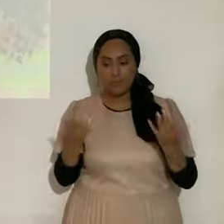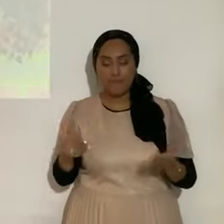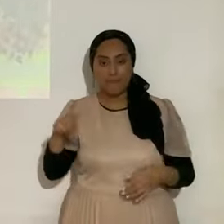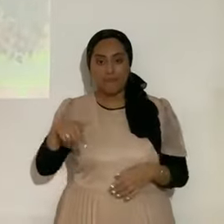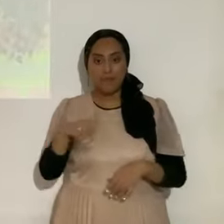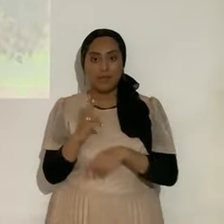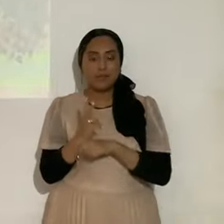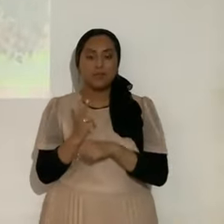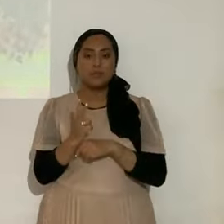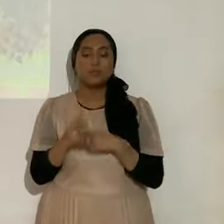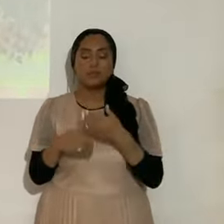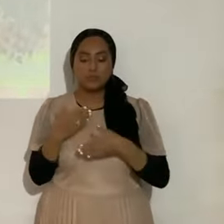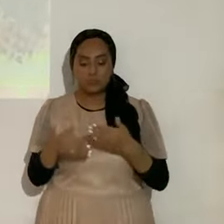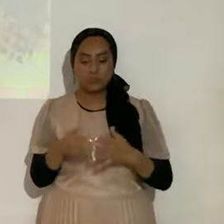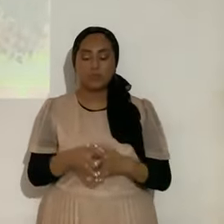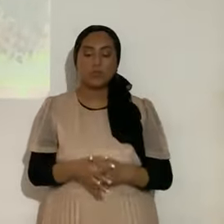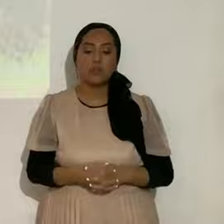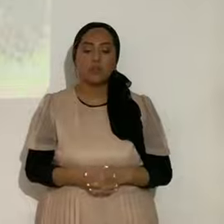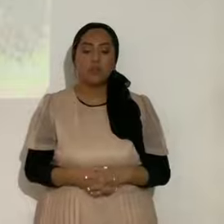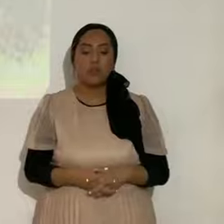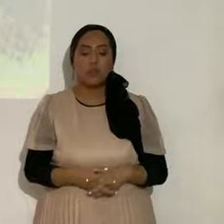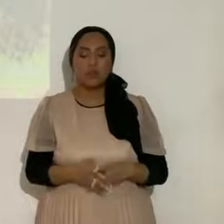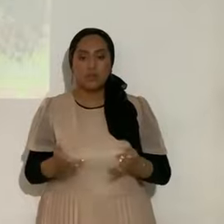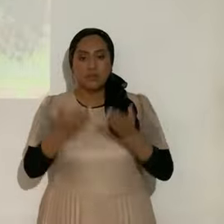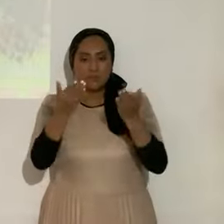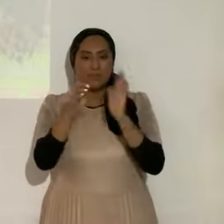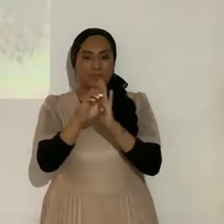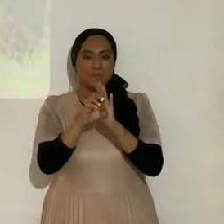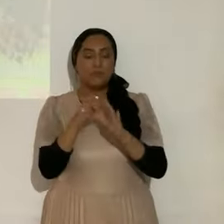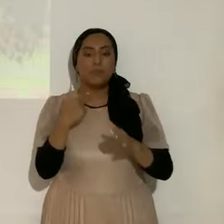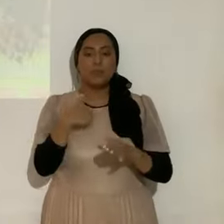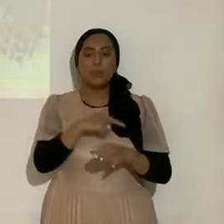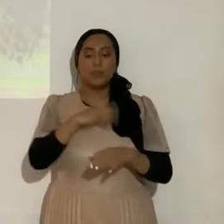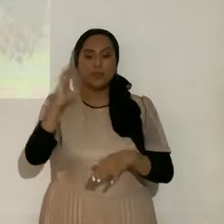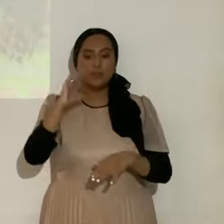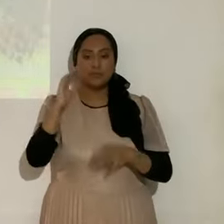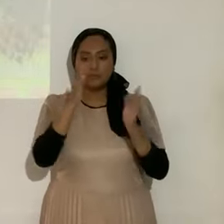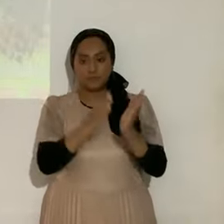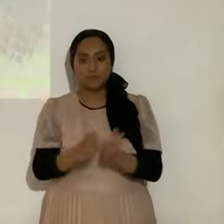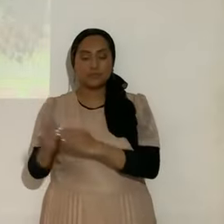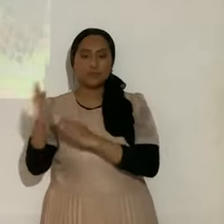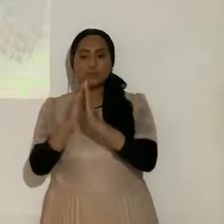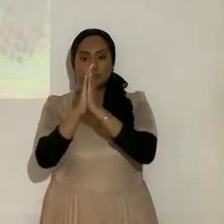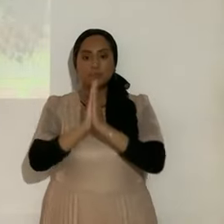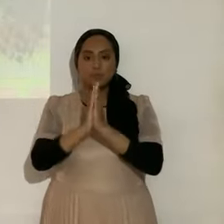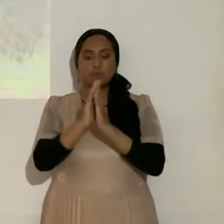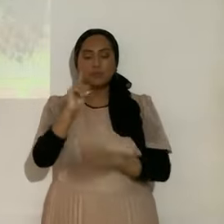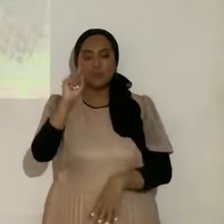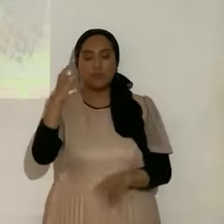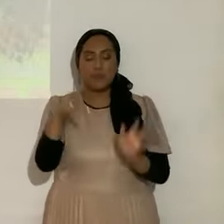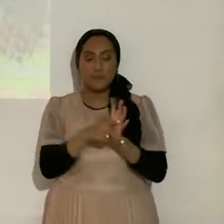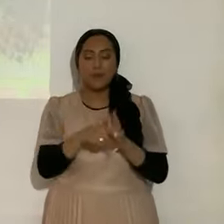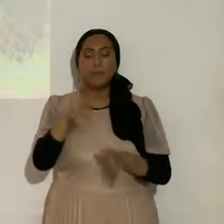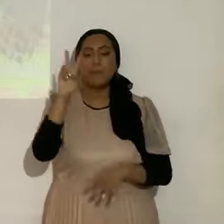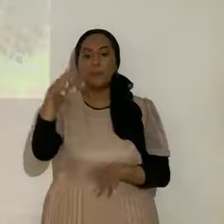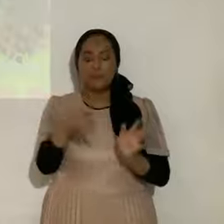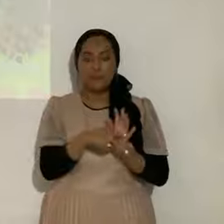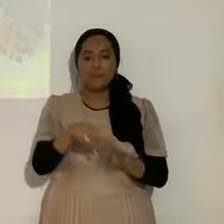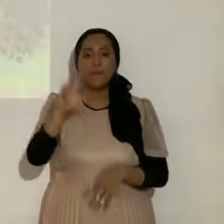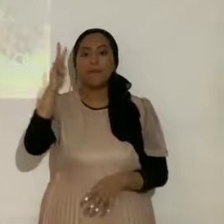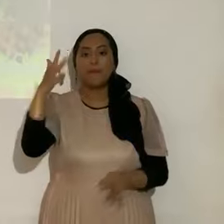Kejilá, retomando los temas, les pongo un ejemplo. Estábamos en el curso de oración, en la parte 1, en la parte 2 o en la